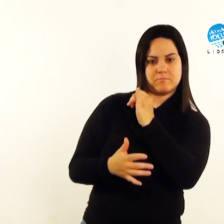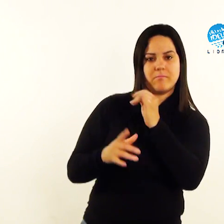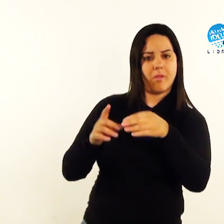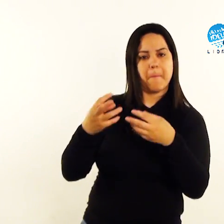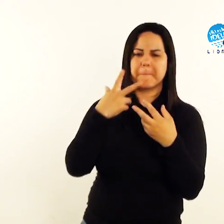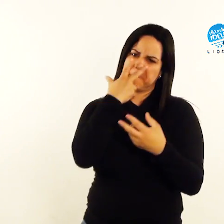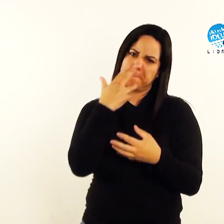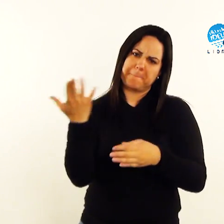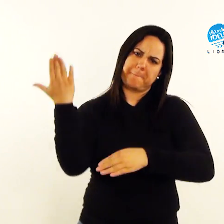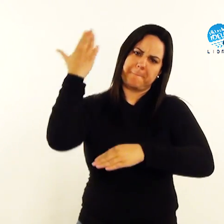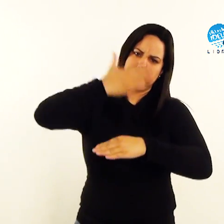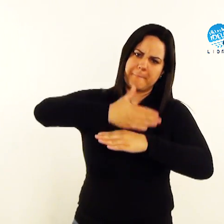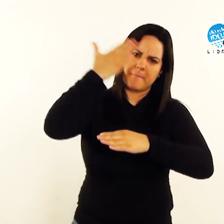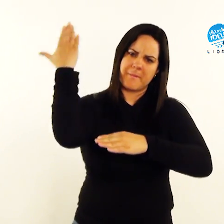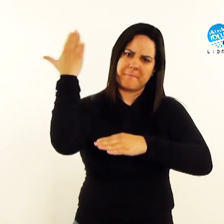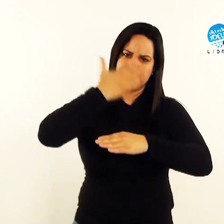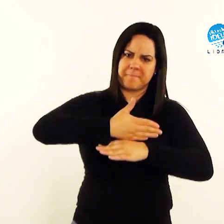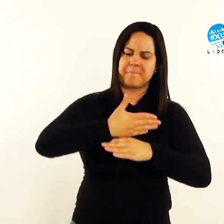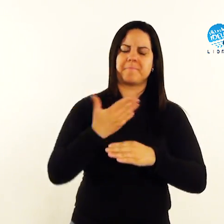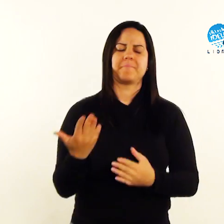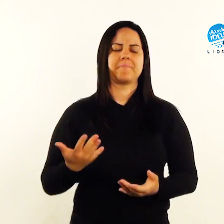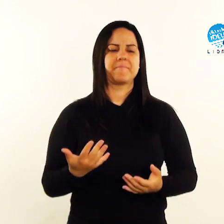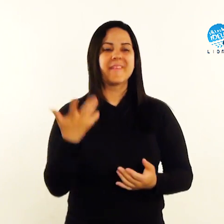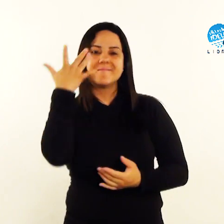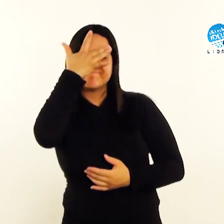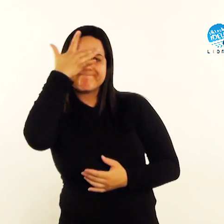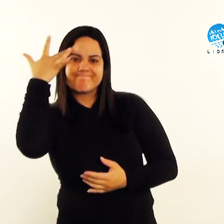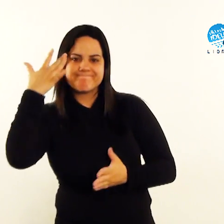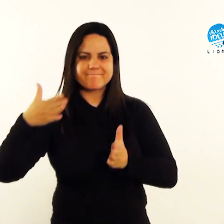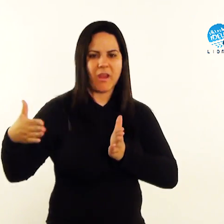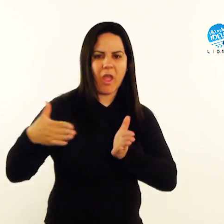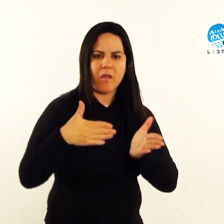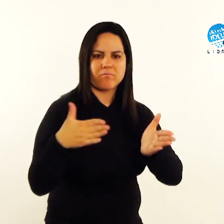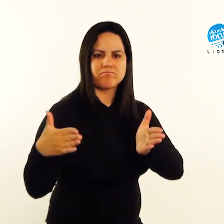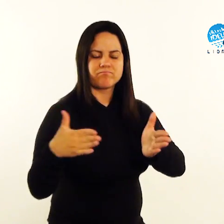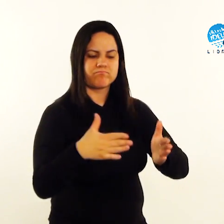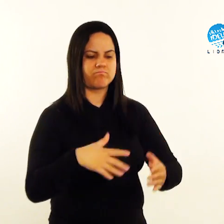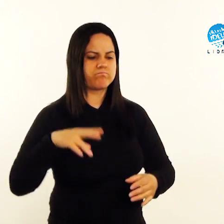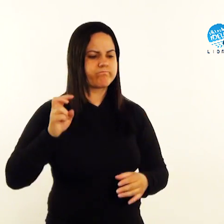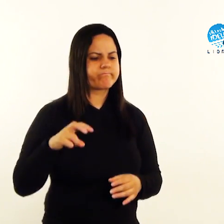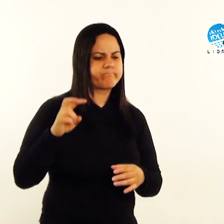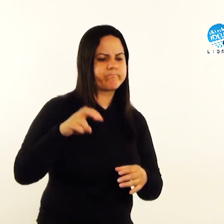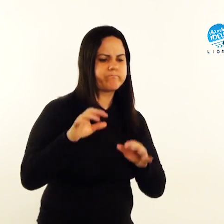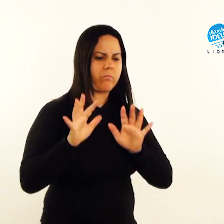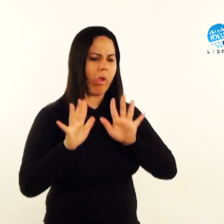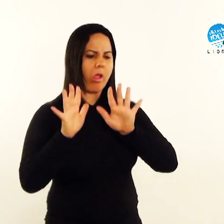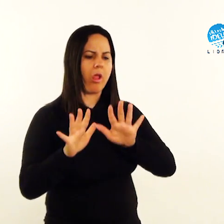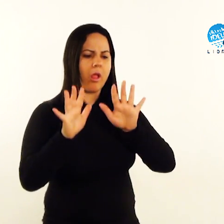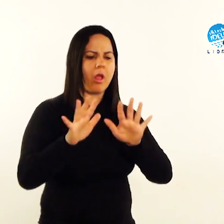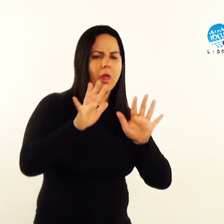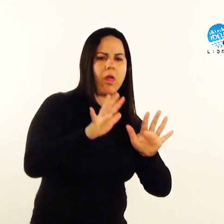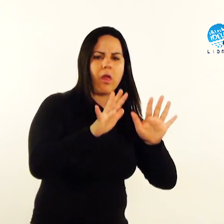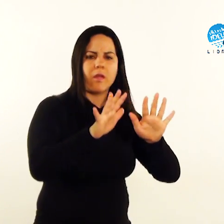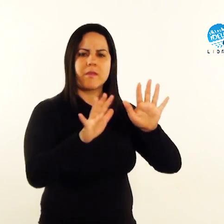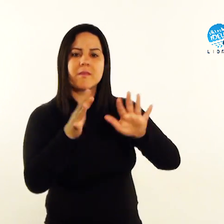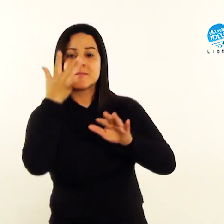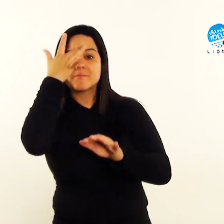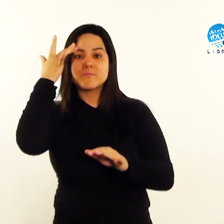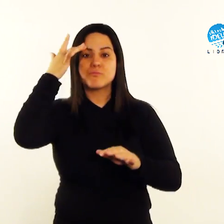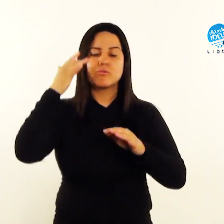de um pedágio. Então as pessoas que vinham pela estrada vinham glorificando a Deus, e lá na coletoria começou aquele burburinho: